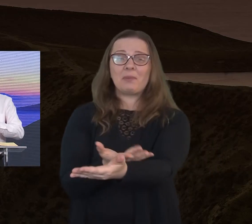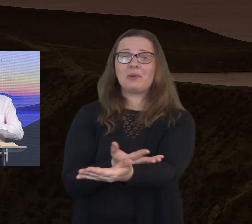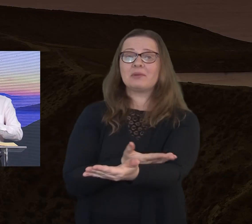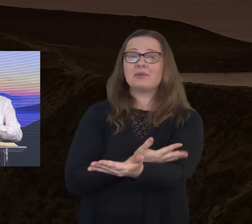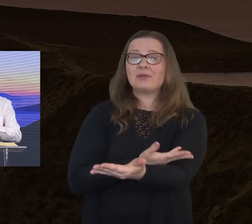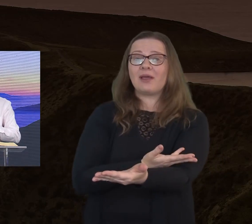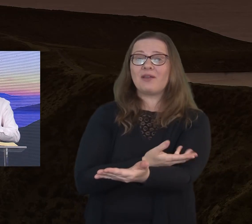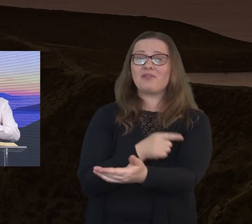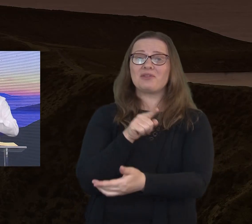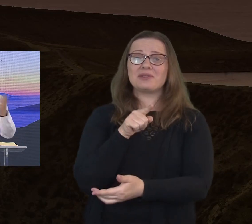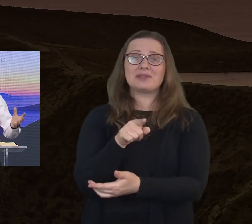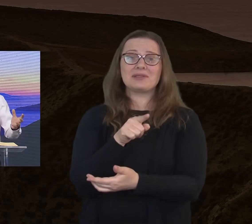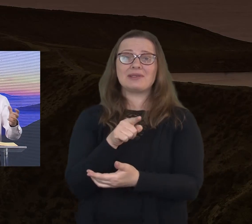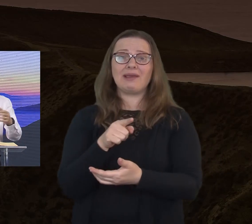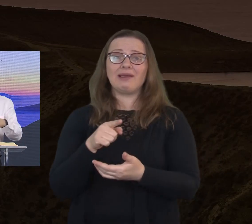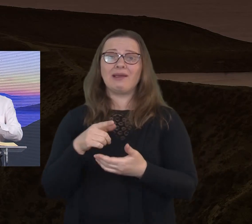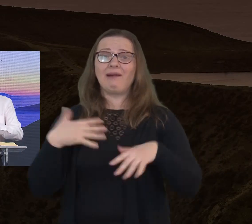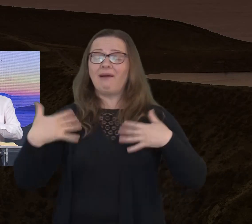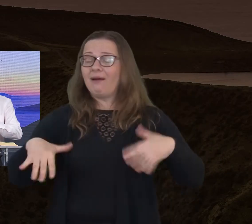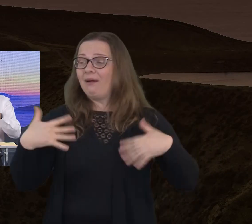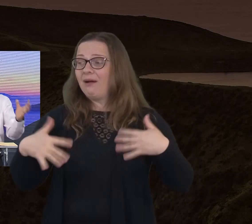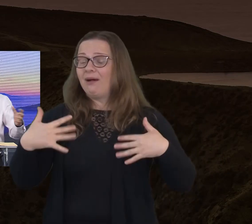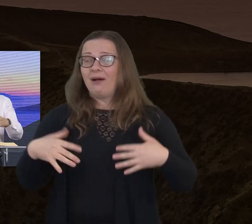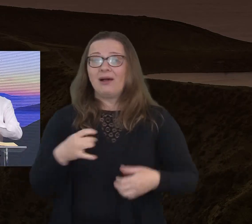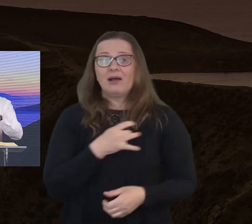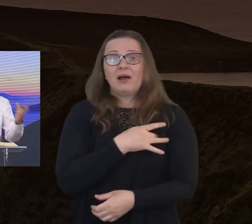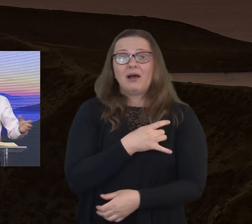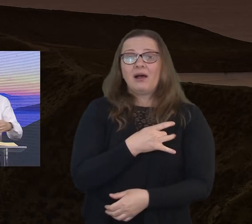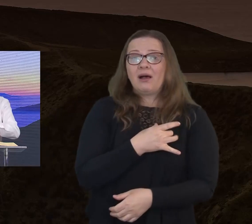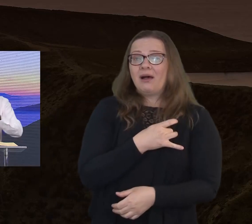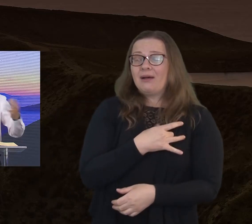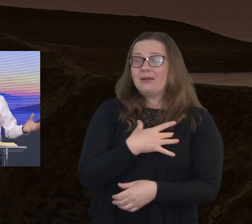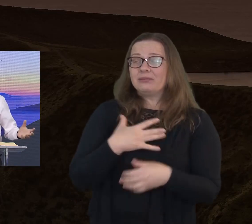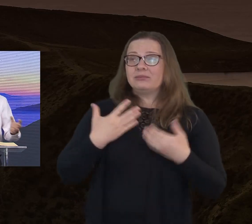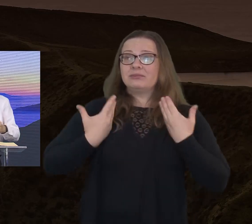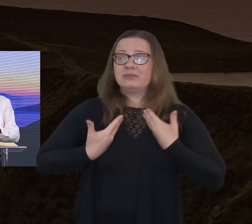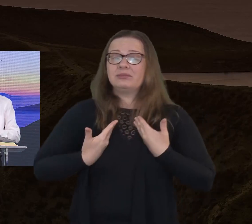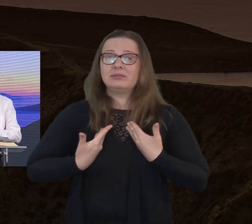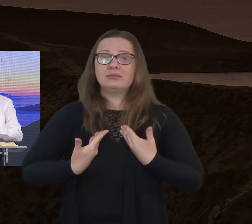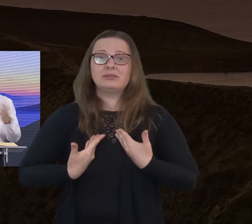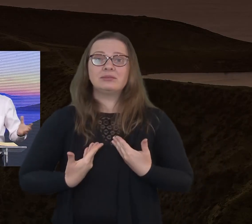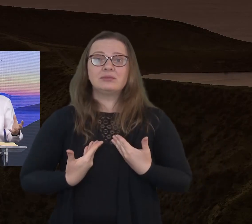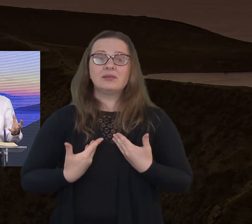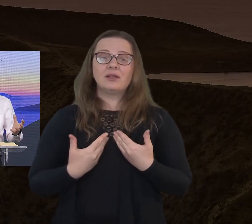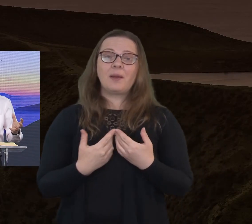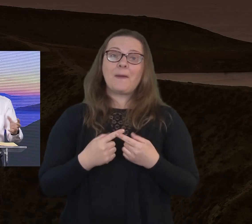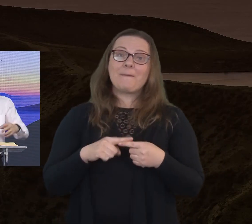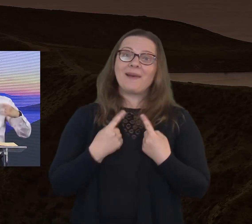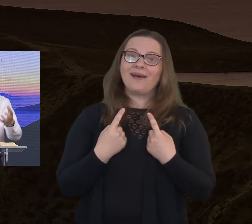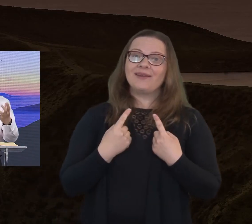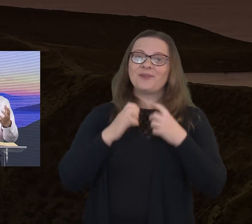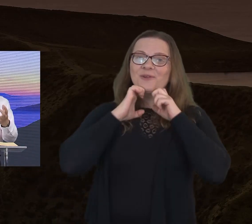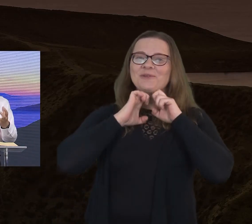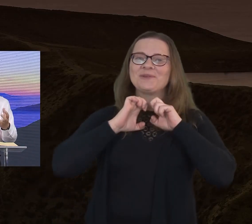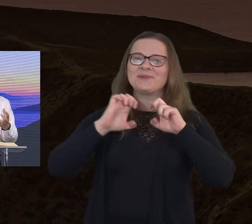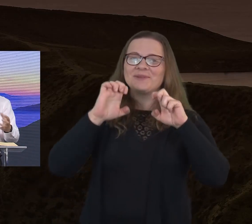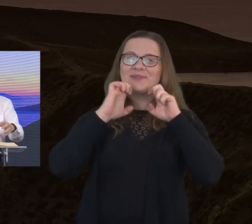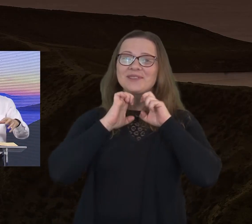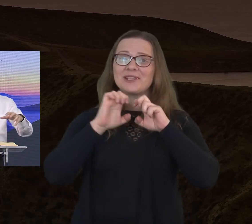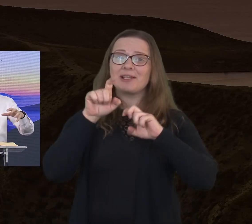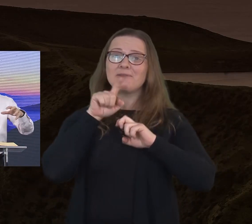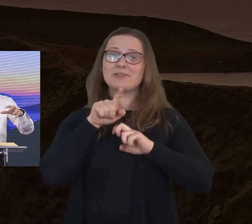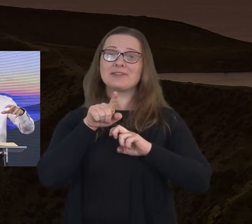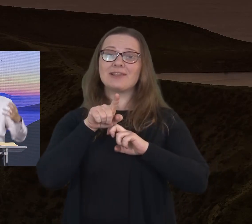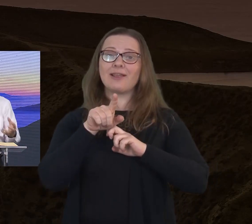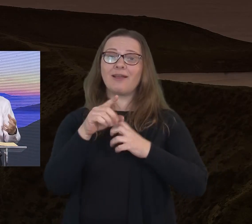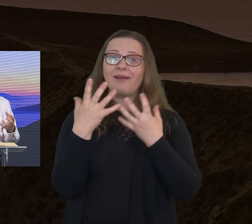também você vivia aflito, você vivia exausto, cansado, sobrecarregado, mas um dia o Evangelho chegou até você,